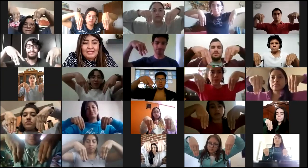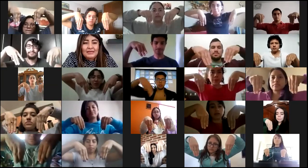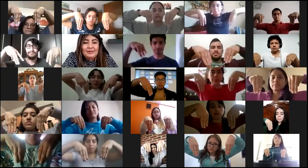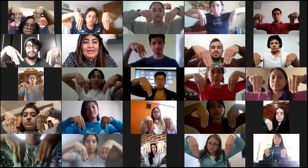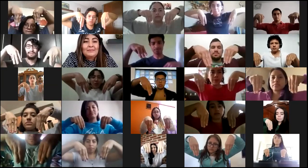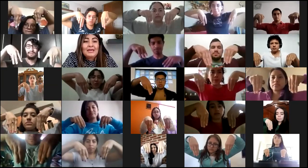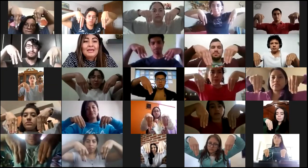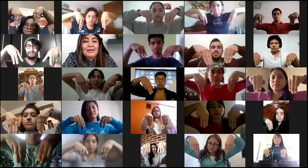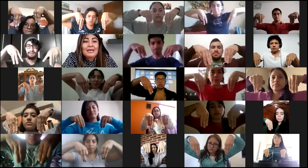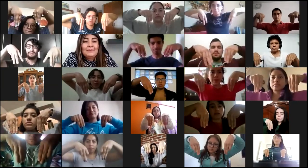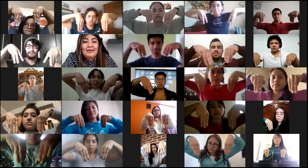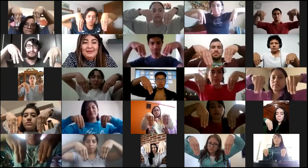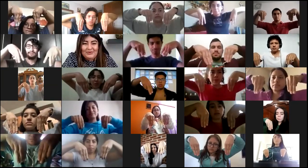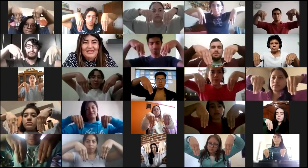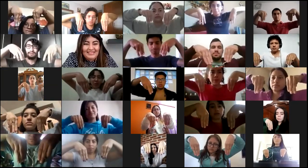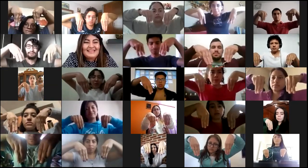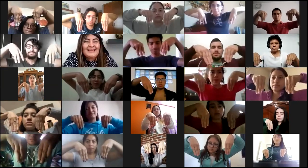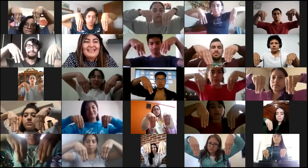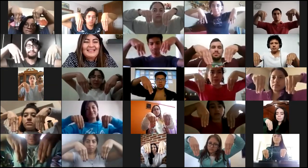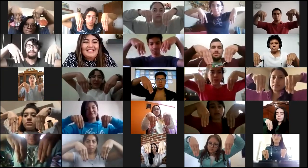M, M, M, M, muy bien, N,